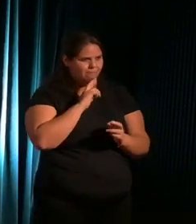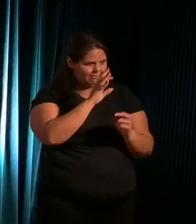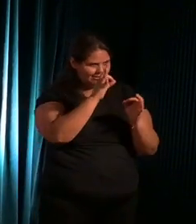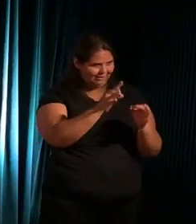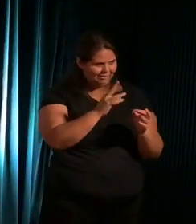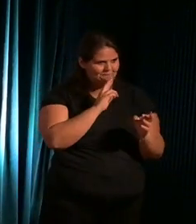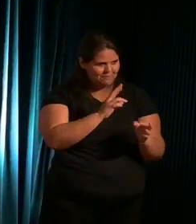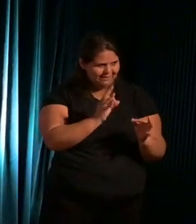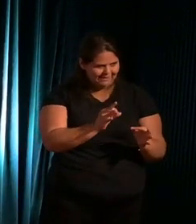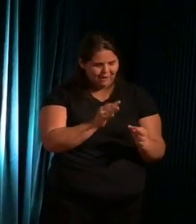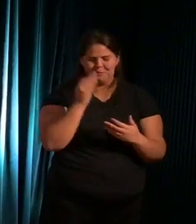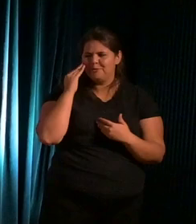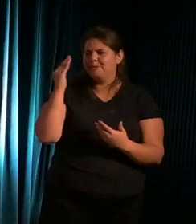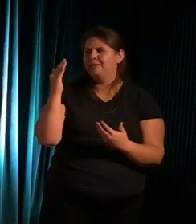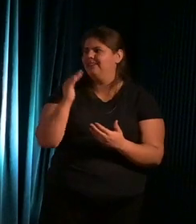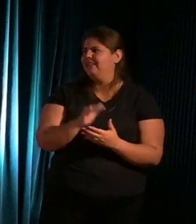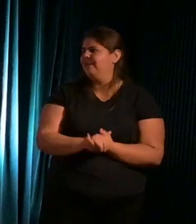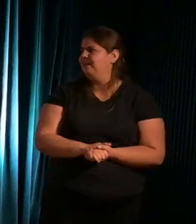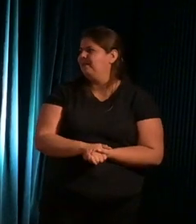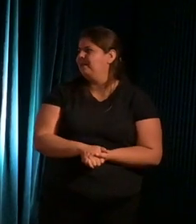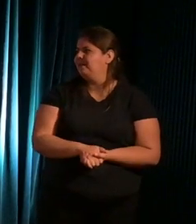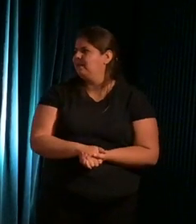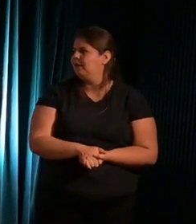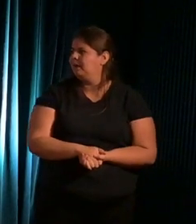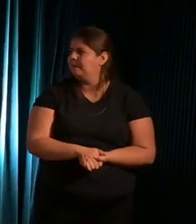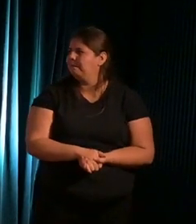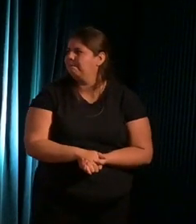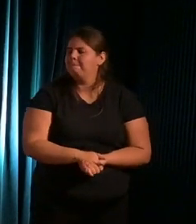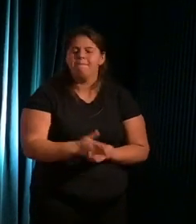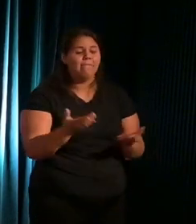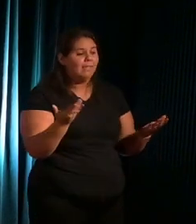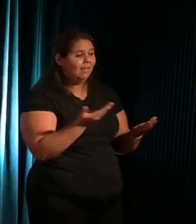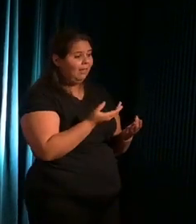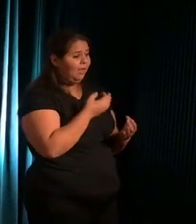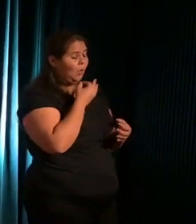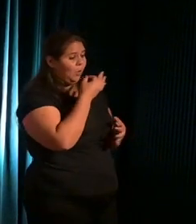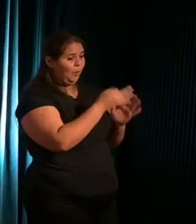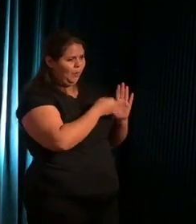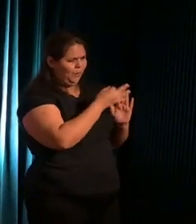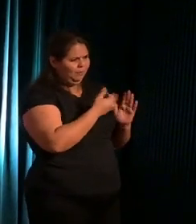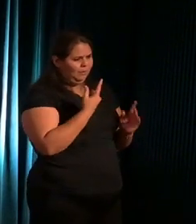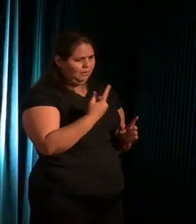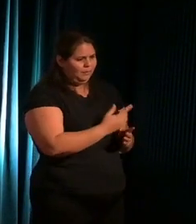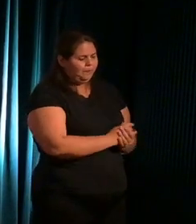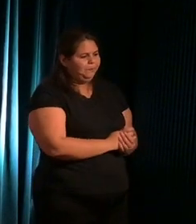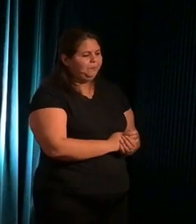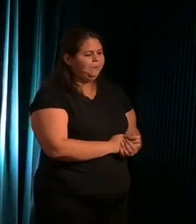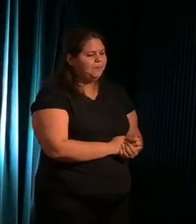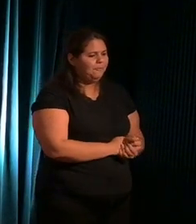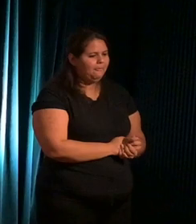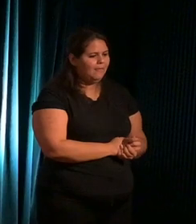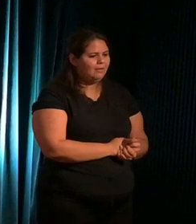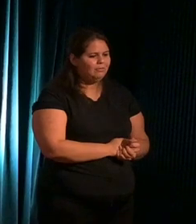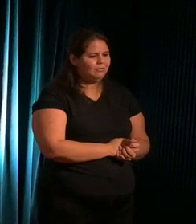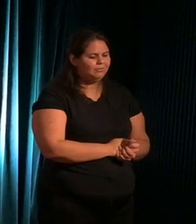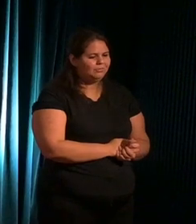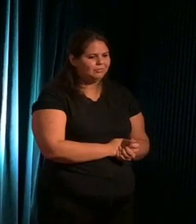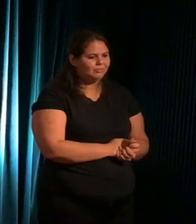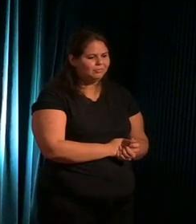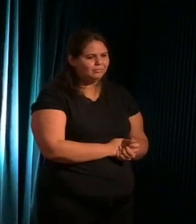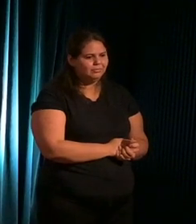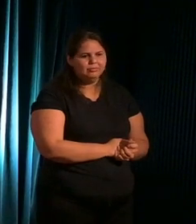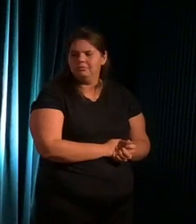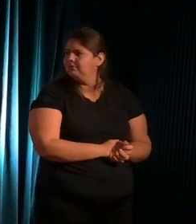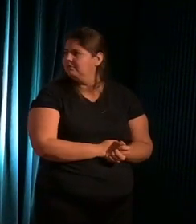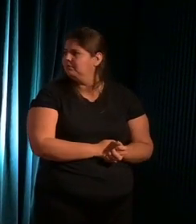Respondeu. Obrigado. Não, eu queria só falar uma coisa a partir disso, né? Porque esse acervo que você construiu. Desculpa, preciso de água.